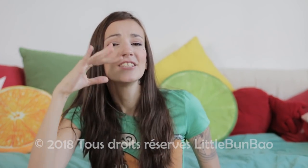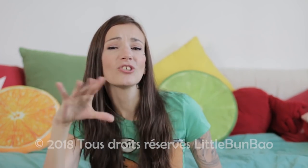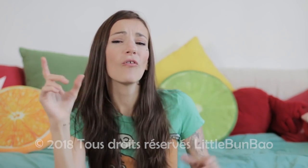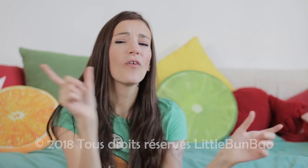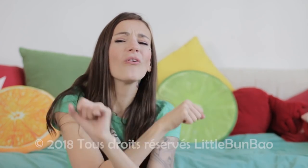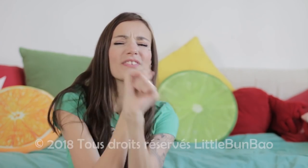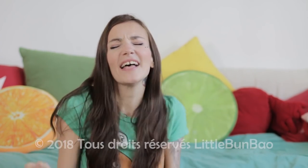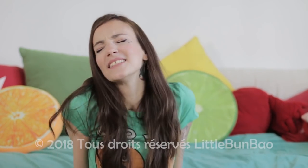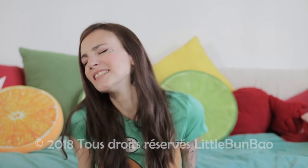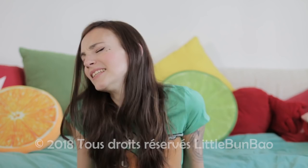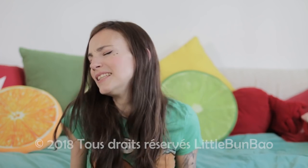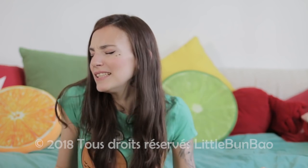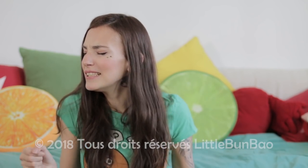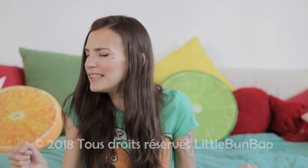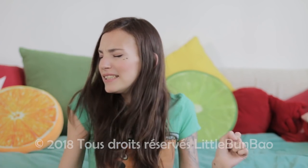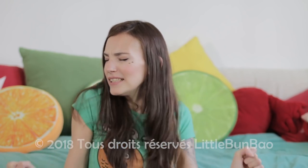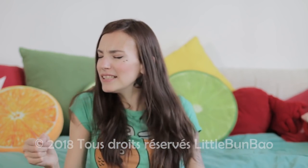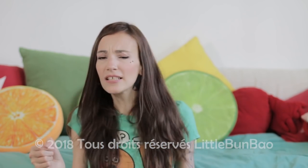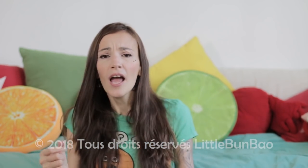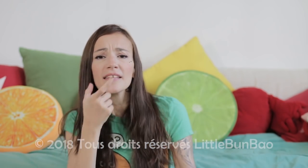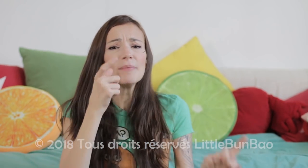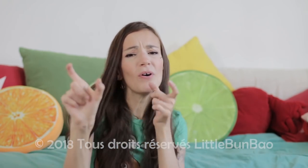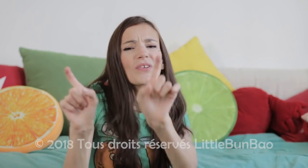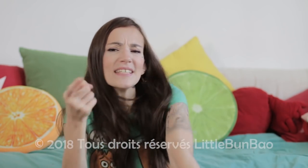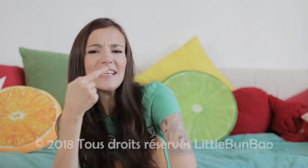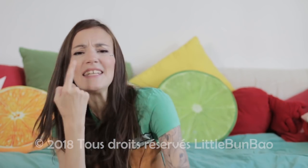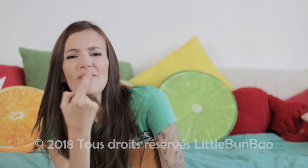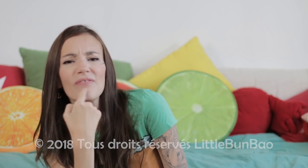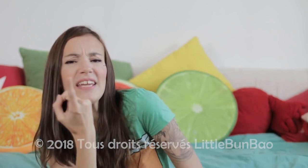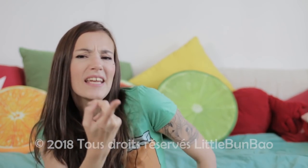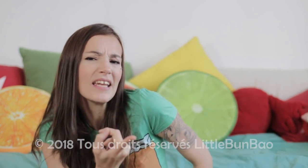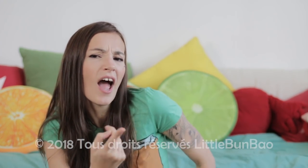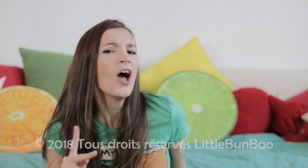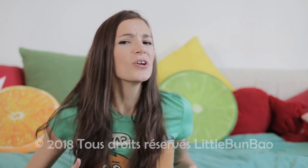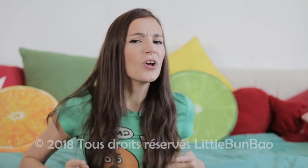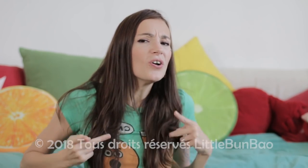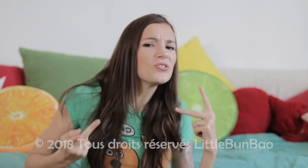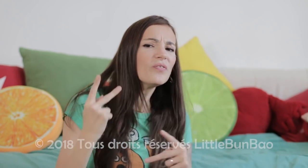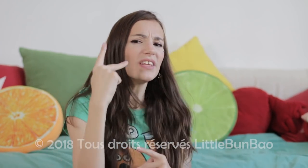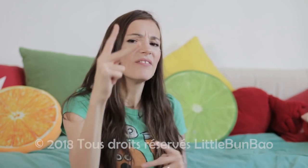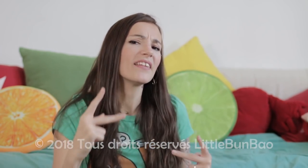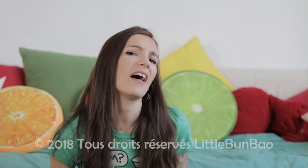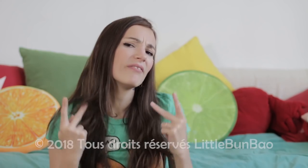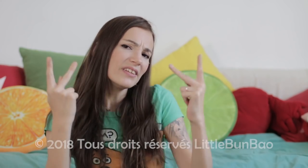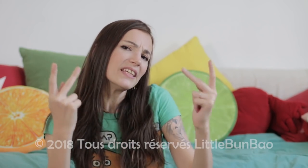chant fantastique. Ces mots signifient que tu vivras ta